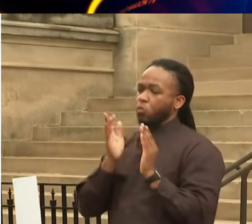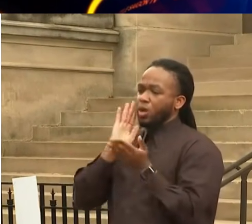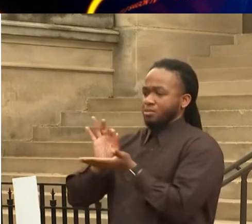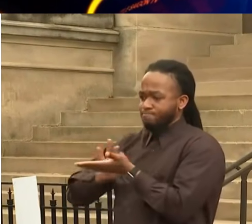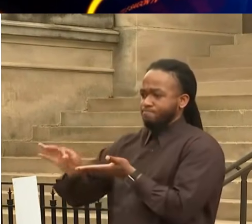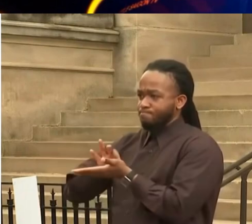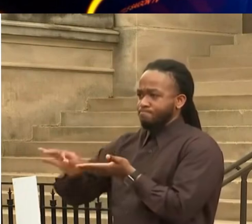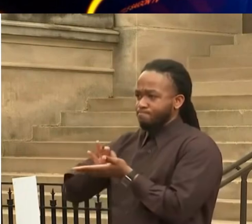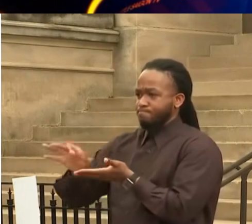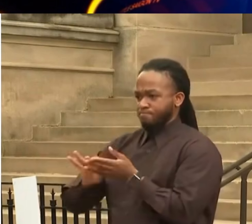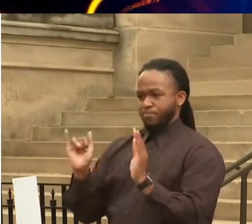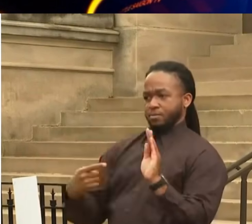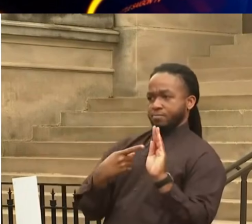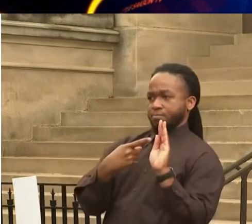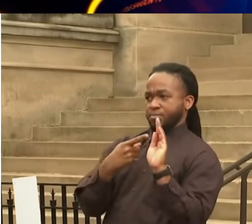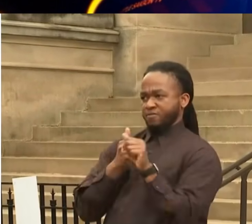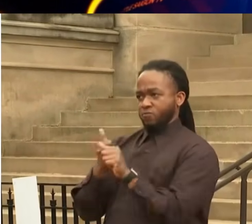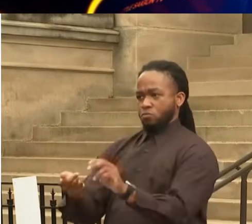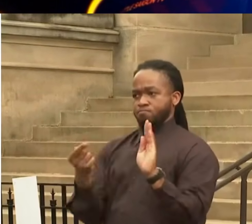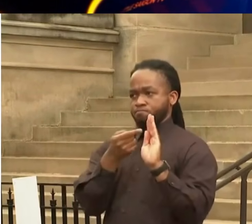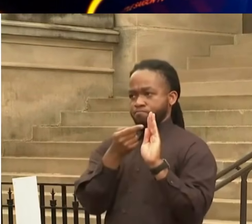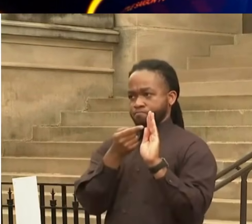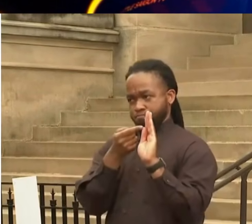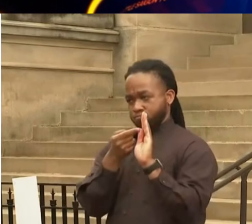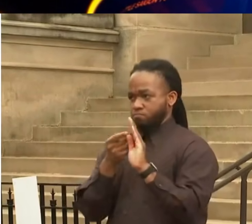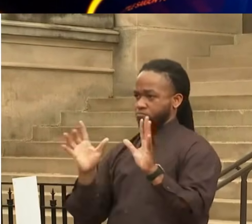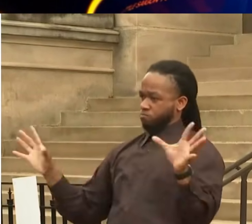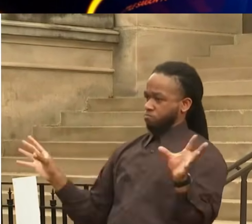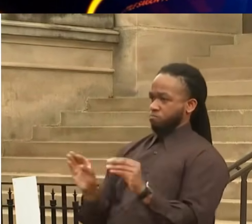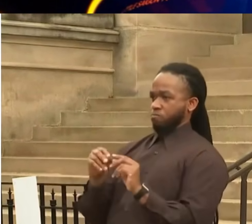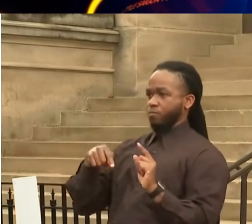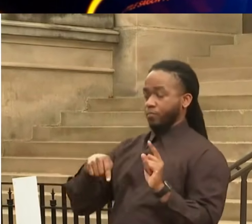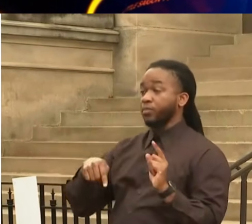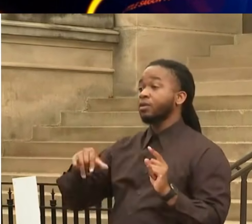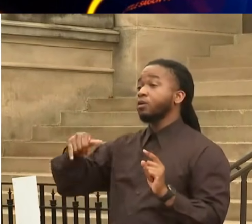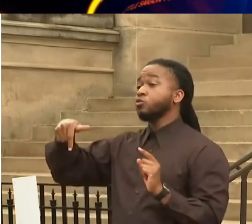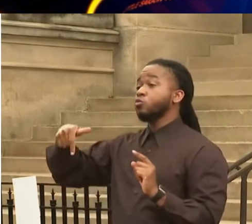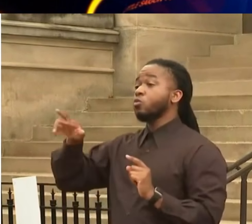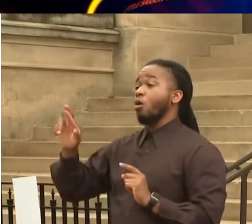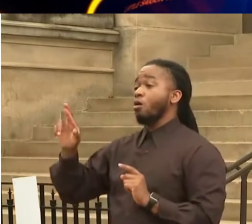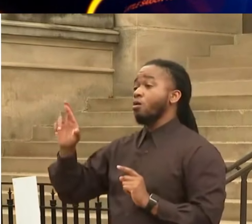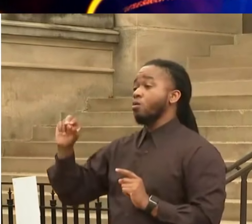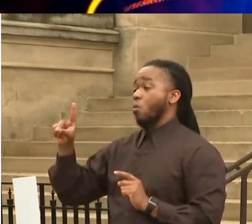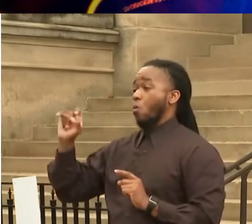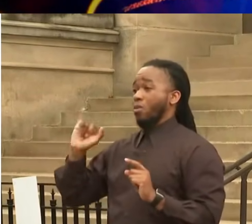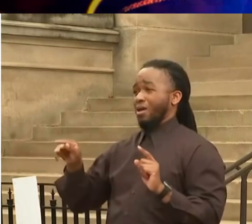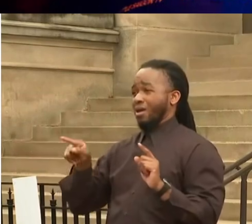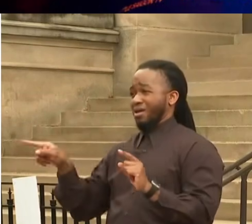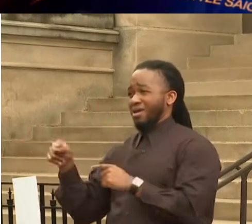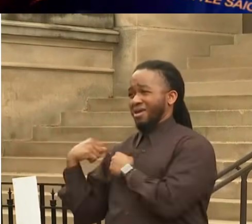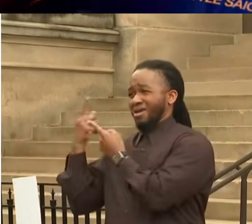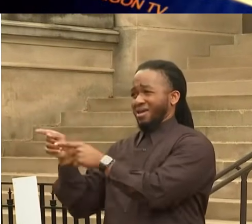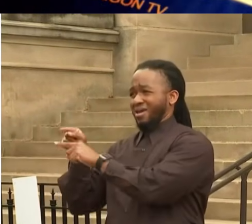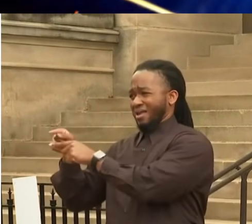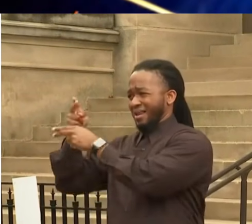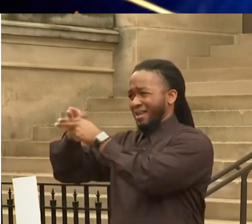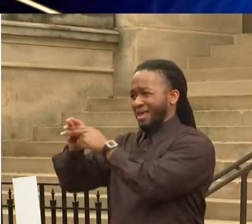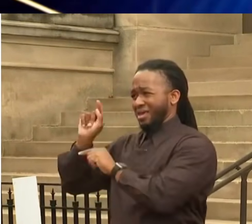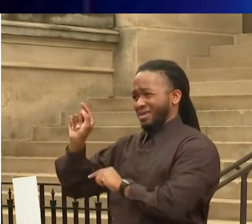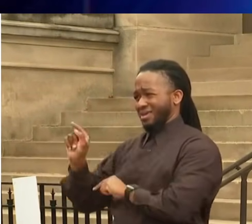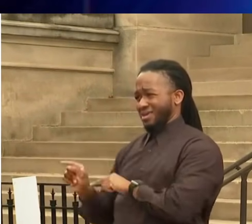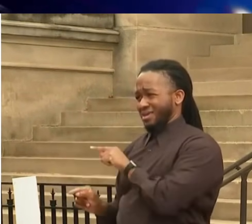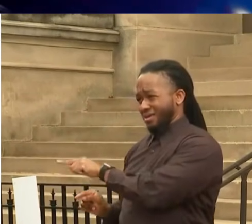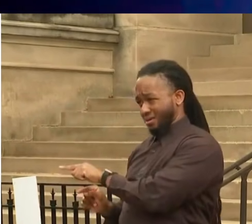bố là cho đến giờ phút này, bên phía Đảng Cộng Hòa chúng ta vẫn chờ thông qua các thủ tục cần